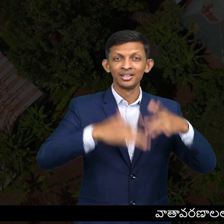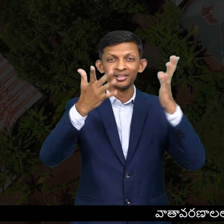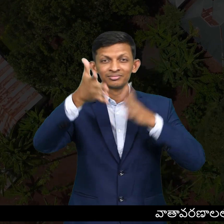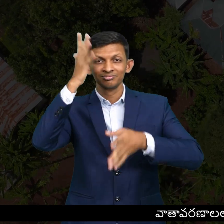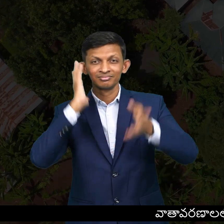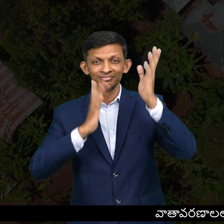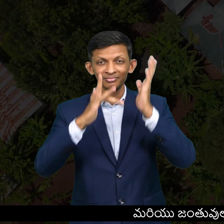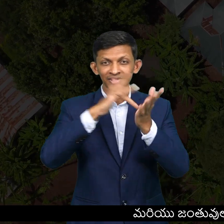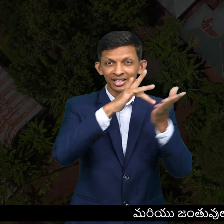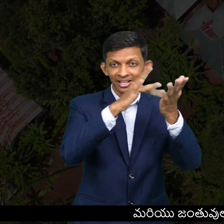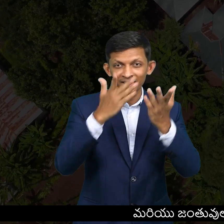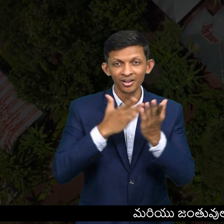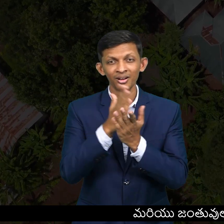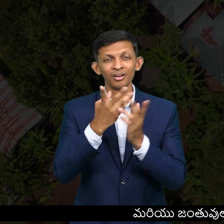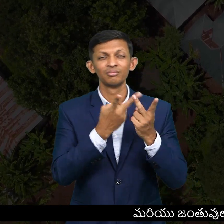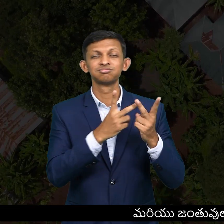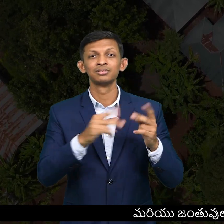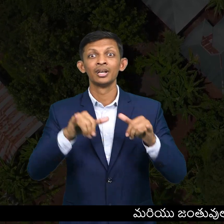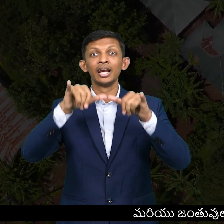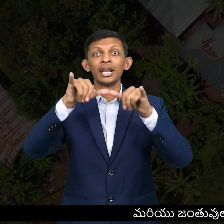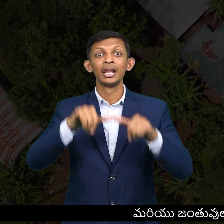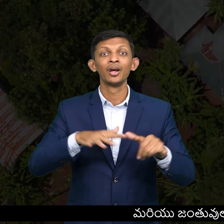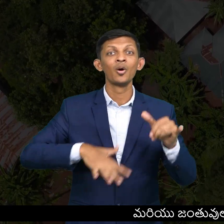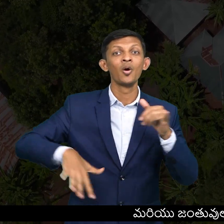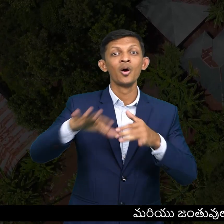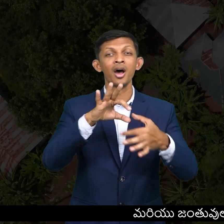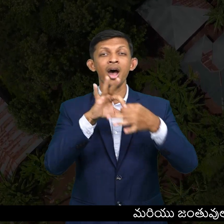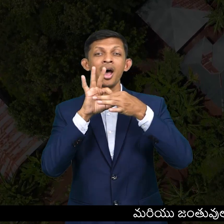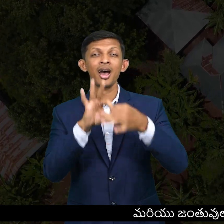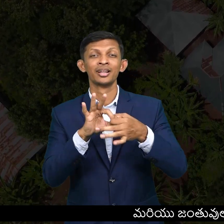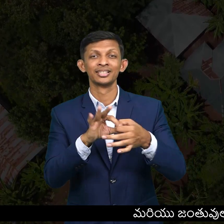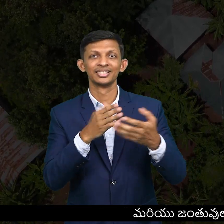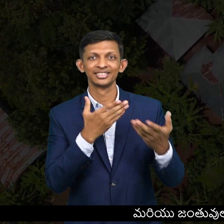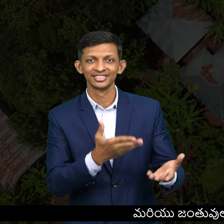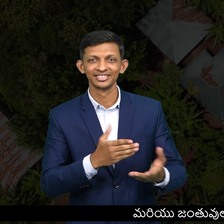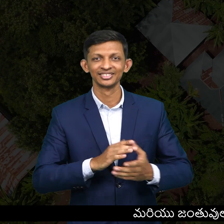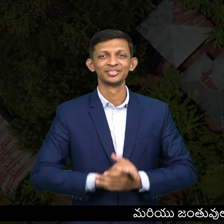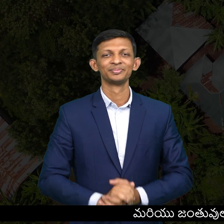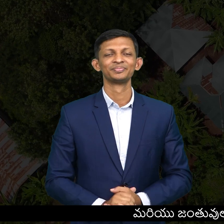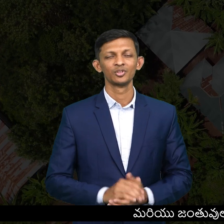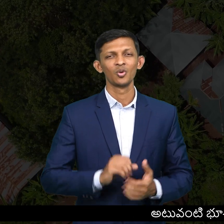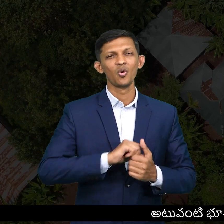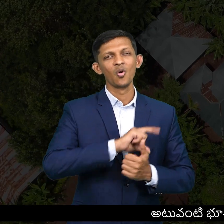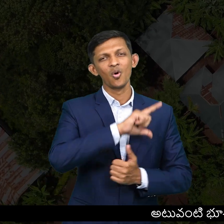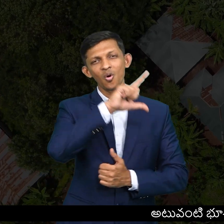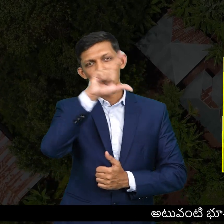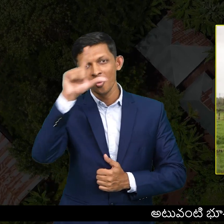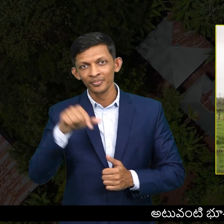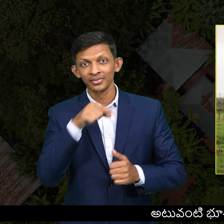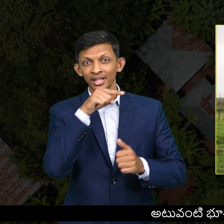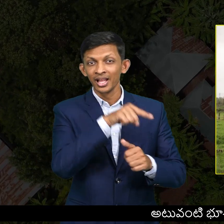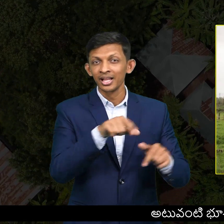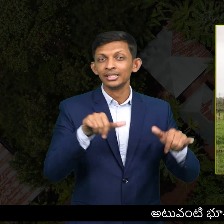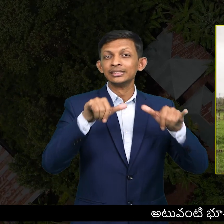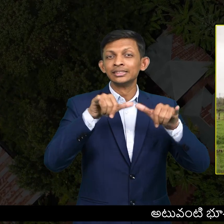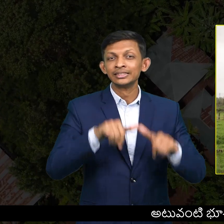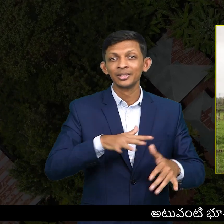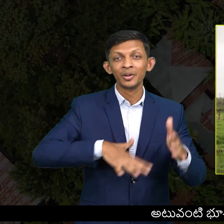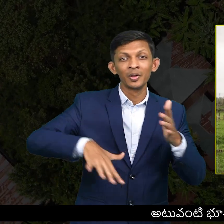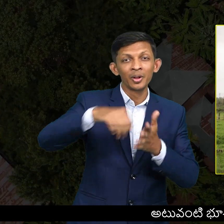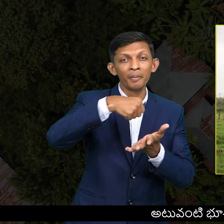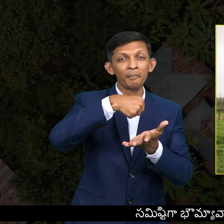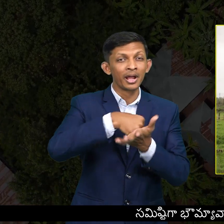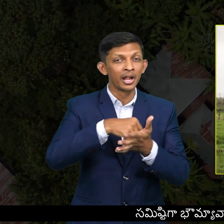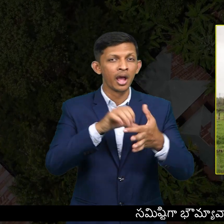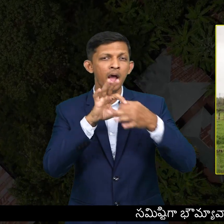నివసించే మొక్కలు మరియు జంతువులు భౌమ్యావాసాలలో భాగం. అటువంటి భూ ఆధారిత